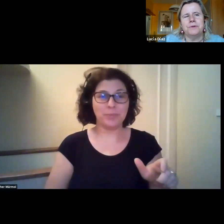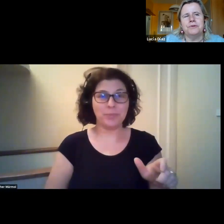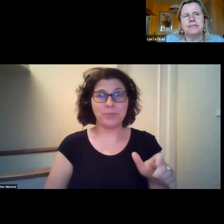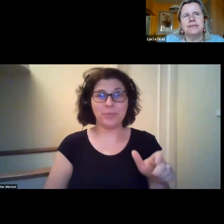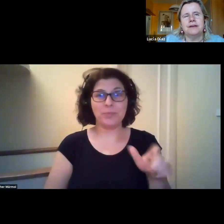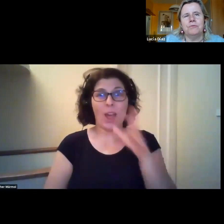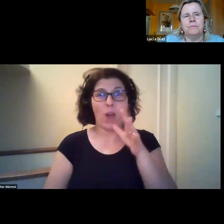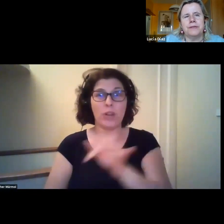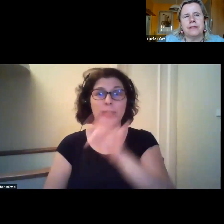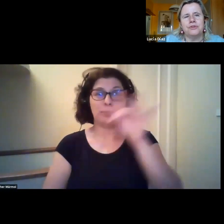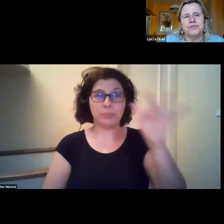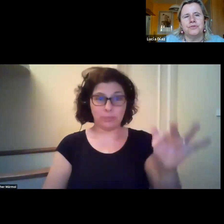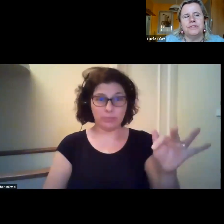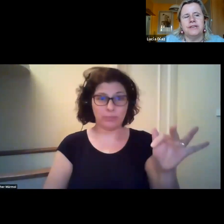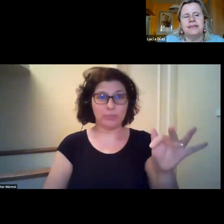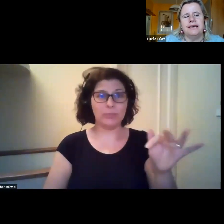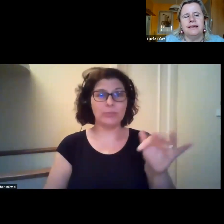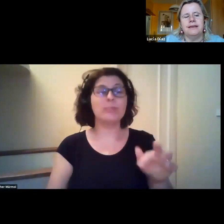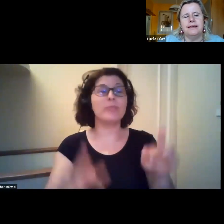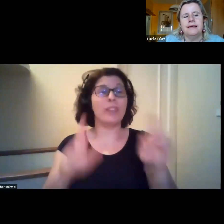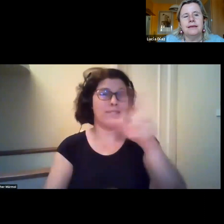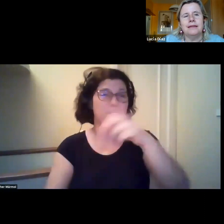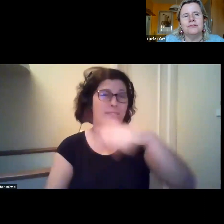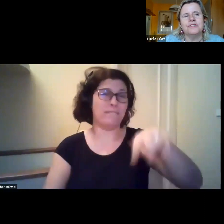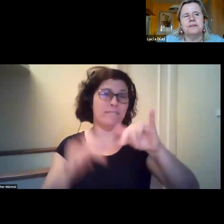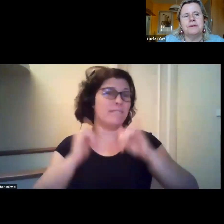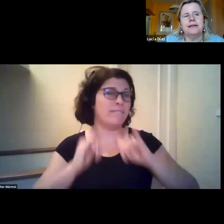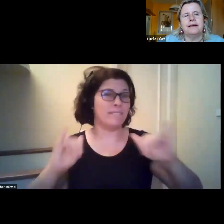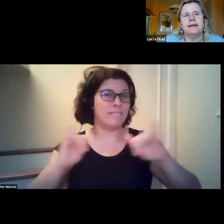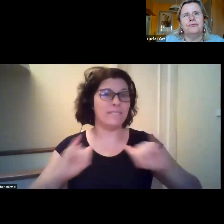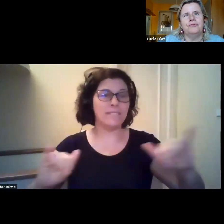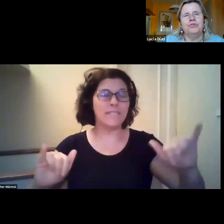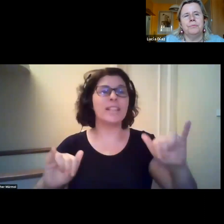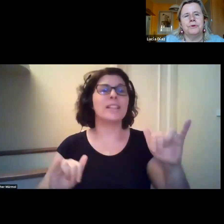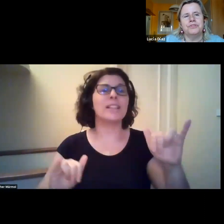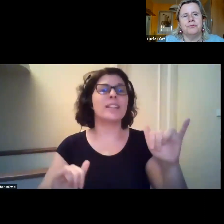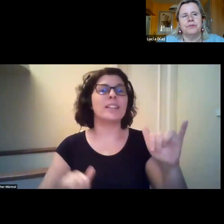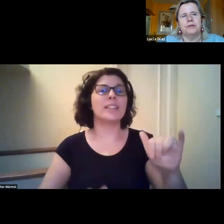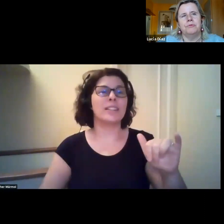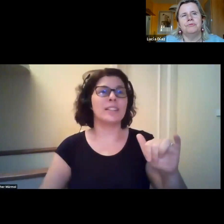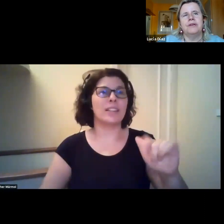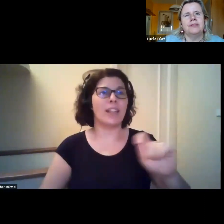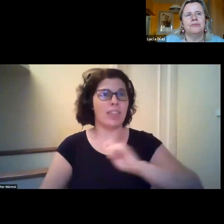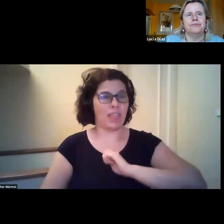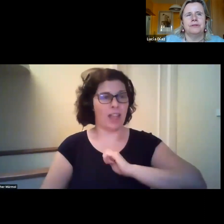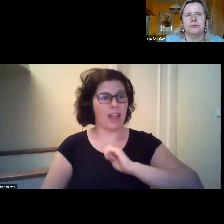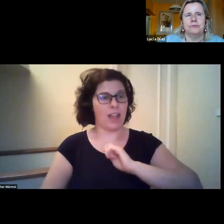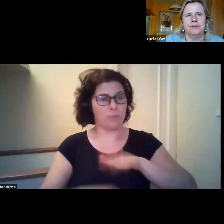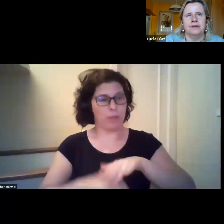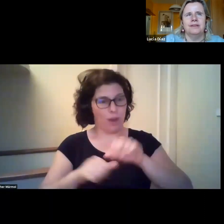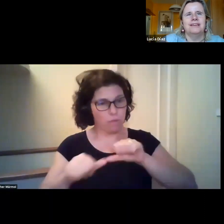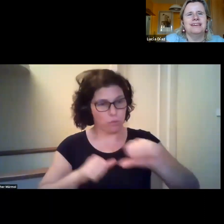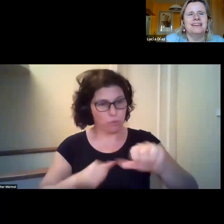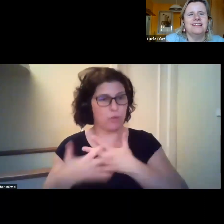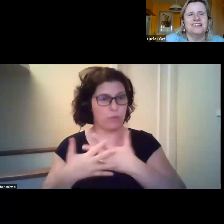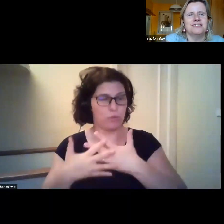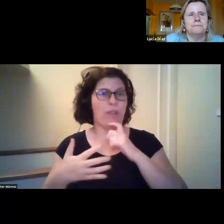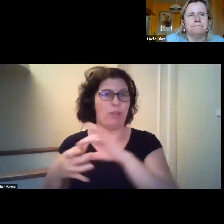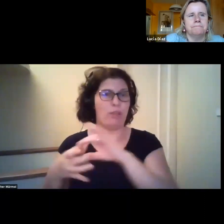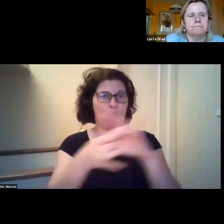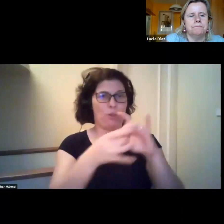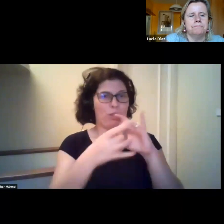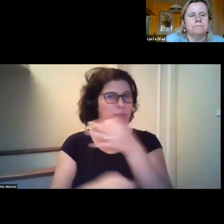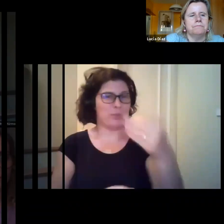ella. Espero que sea un verdadero disfrute y que nos sirva de cara al futuro próximo de voluntariado de Fundación 11.